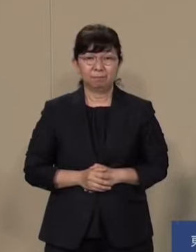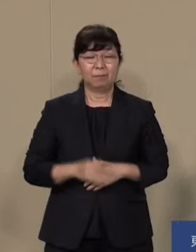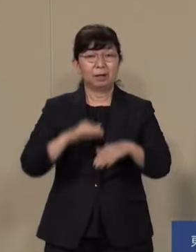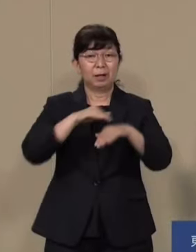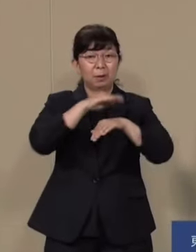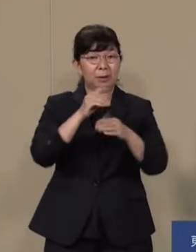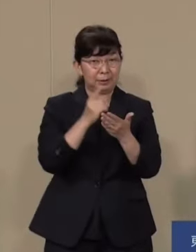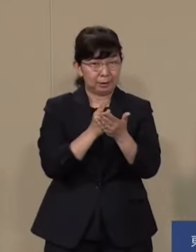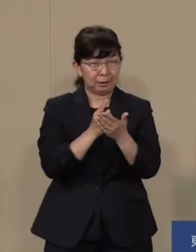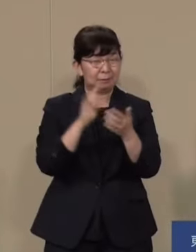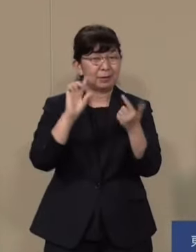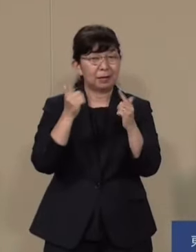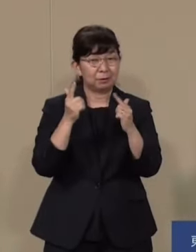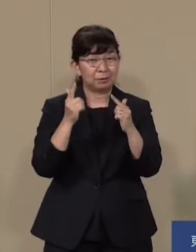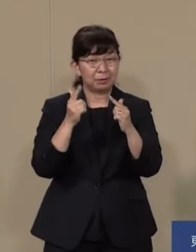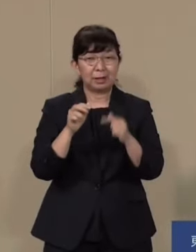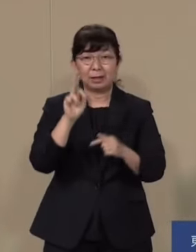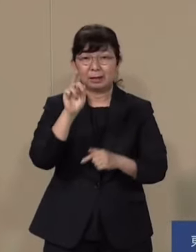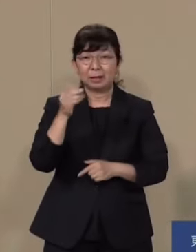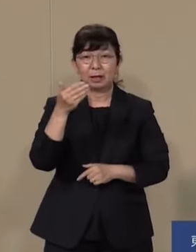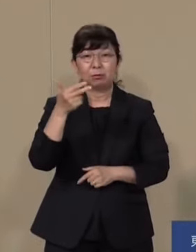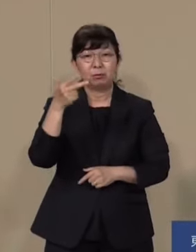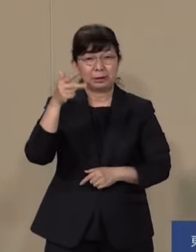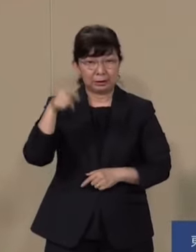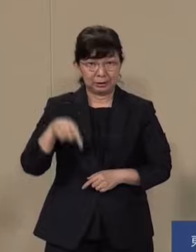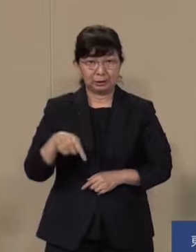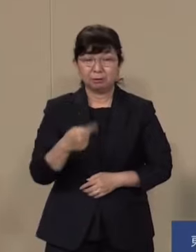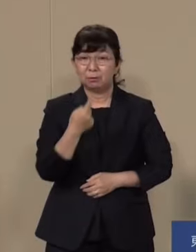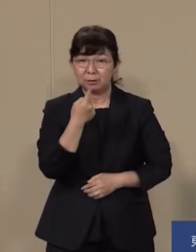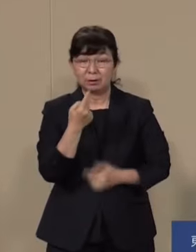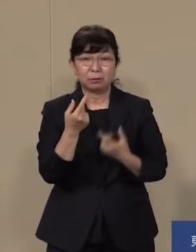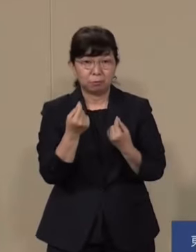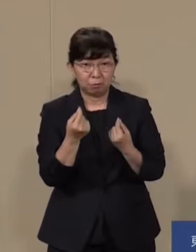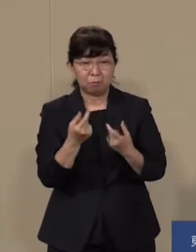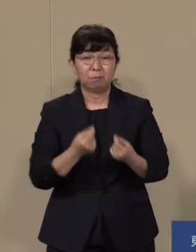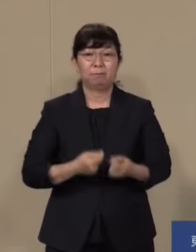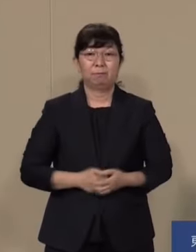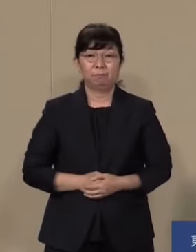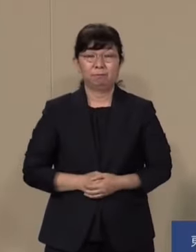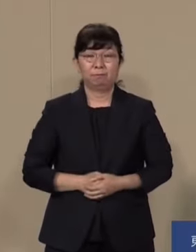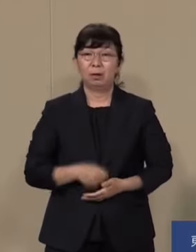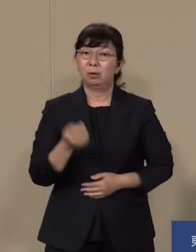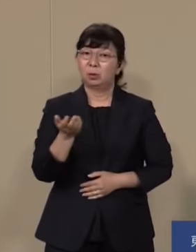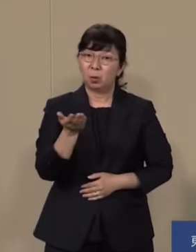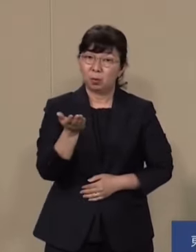可愛いだけじゃなくてセクシーでしょう